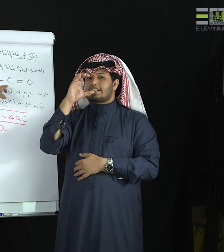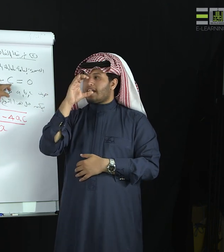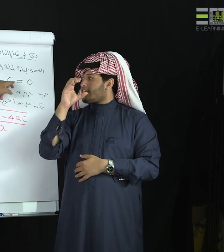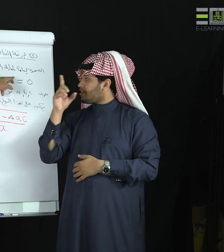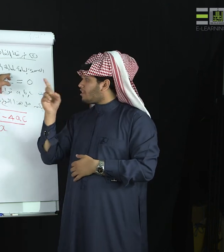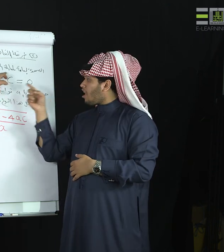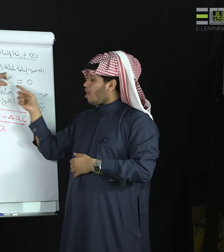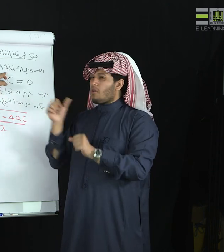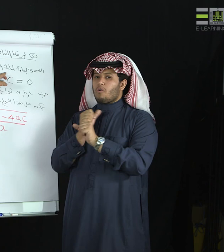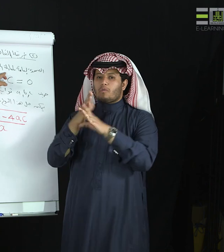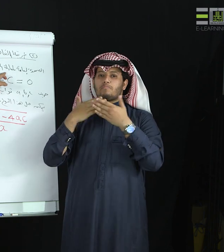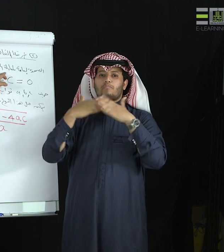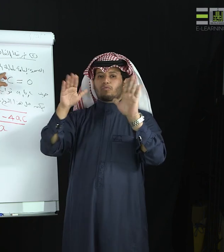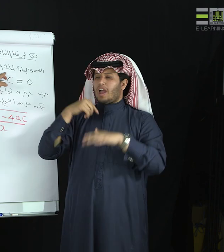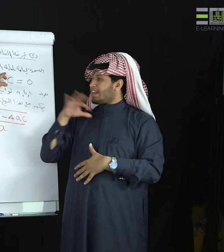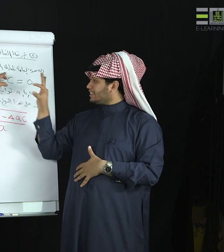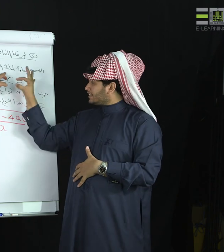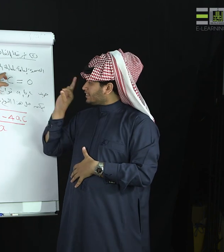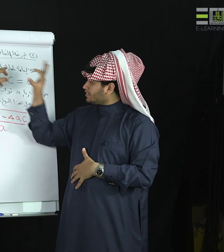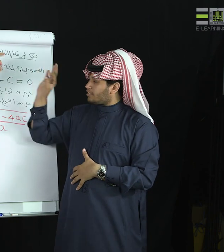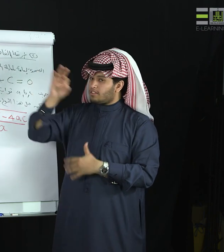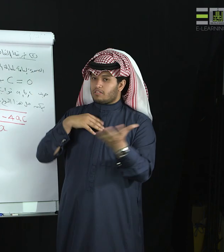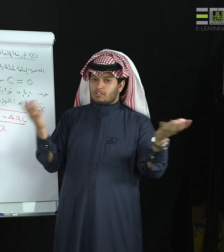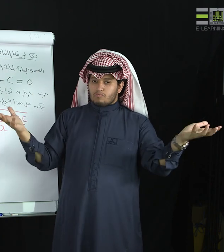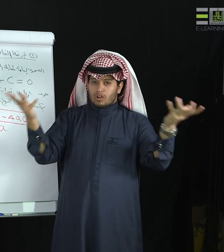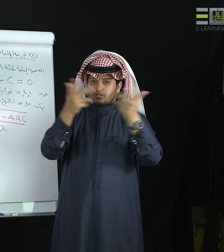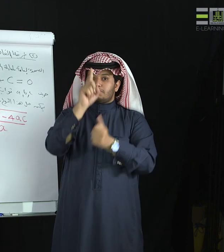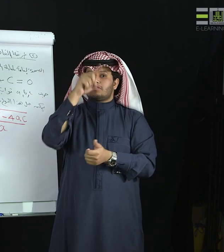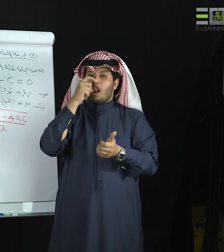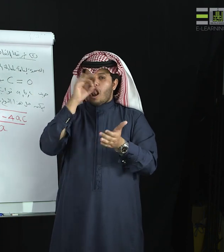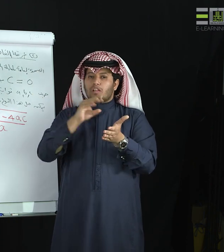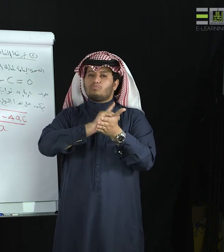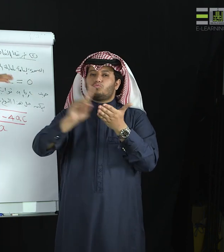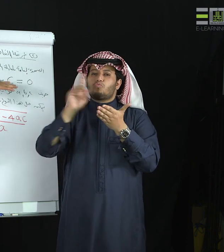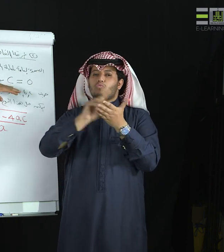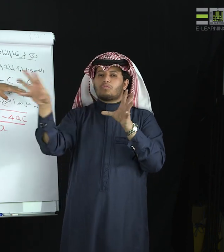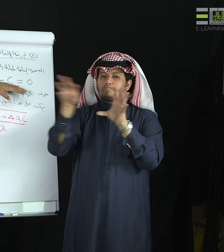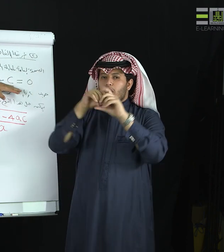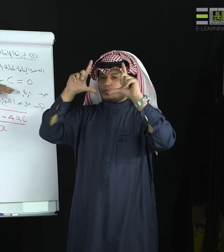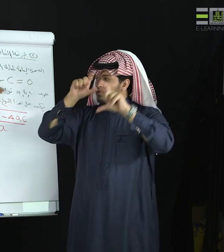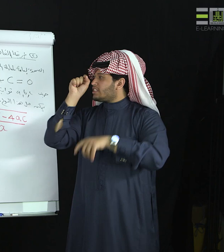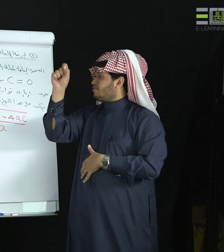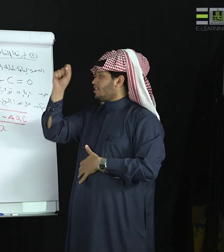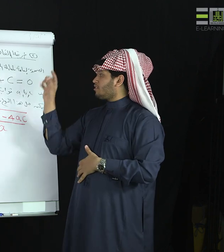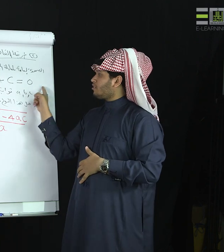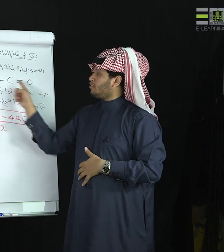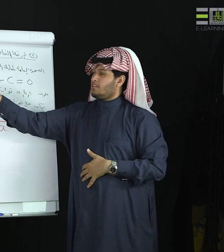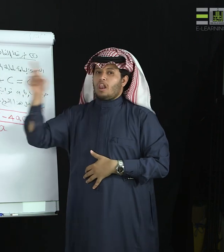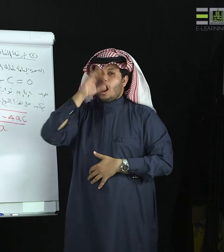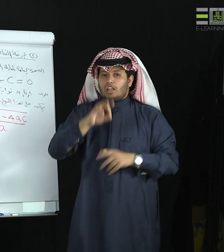الحد المطلق اللي سميناه سي. هنطلع ده كله من المعادلة بشرط ان احنا نضع المعادلة الاول في الصورة الصفرية،